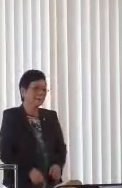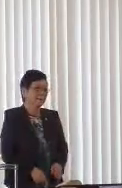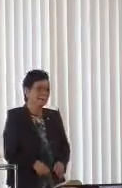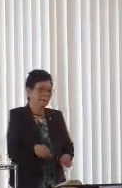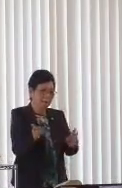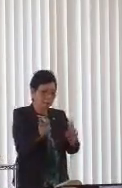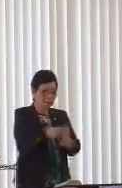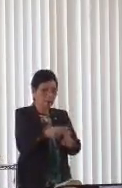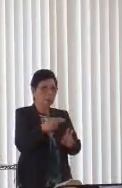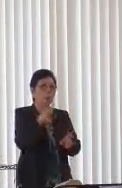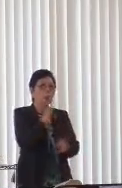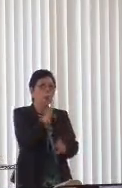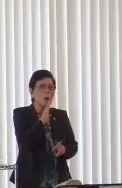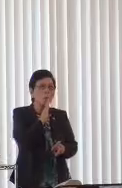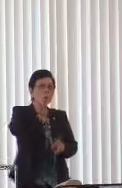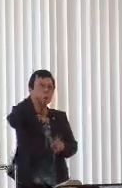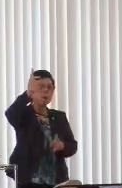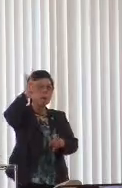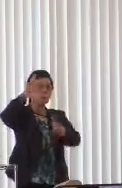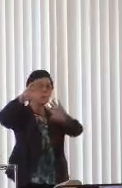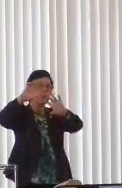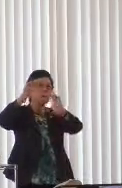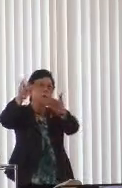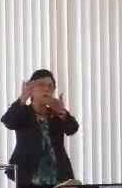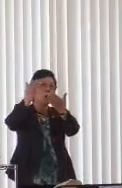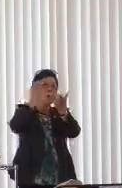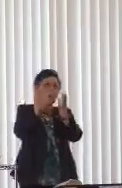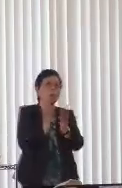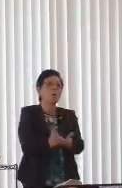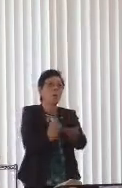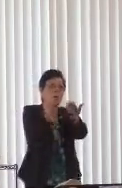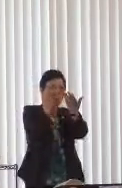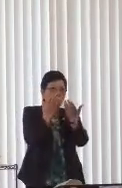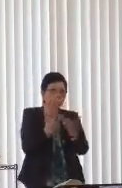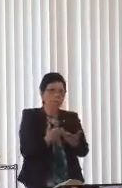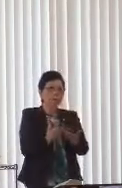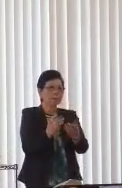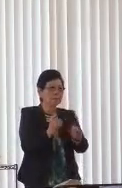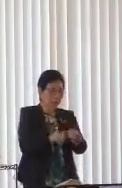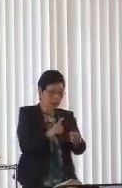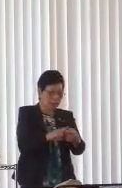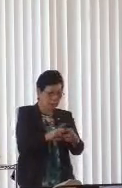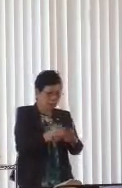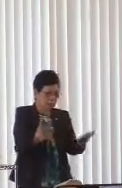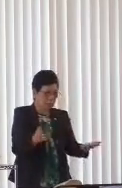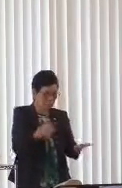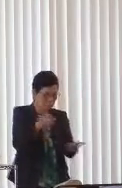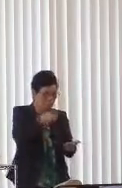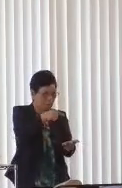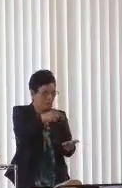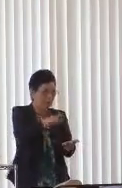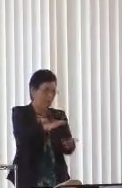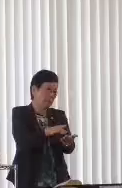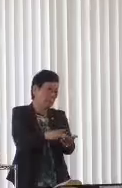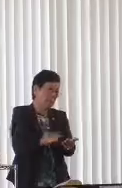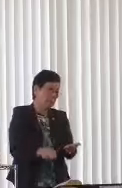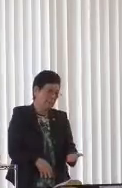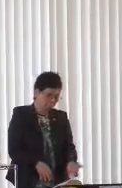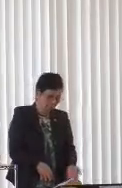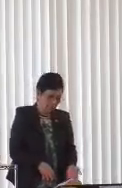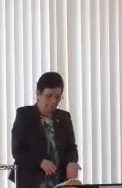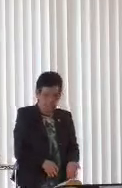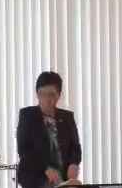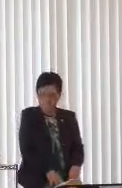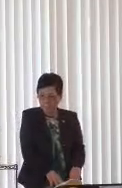2度目の本物の神の国を迎えるために大切なことだと聖書は教えているわけですね。で、ちょっとこのお